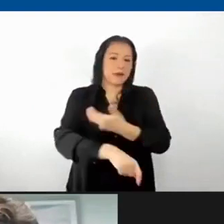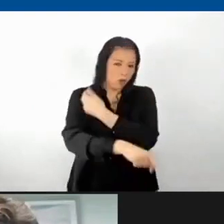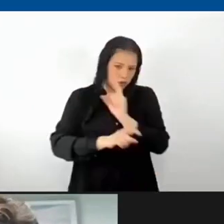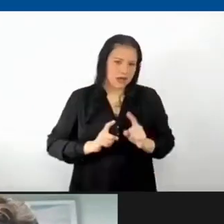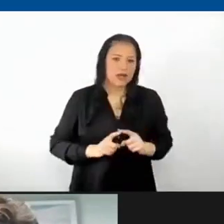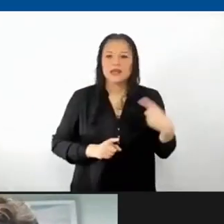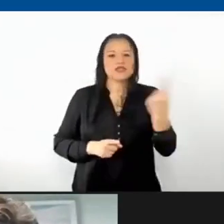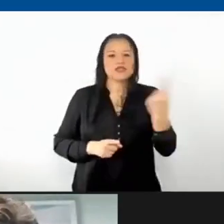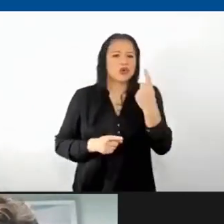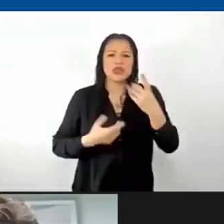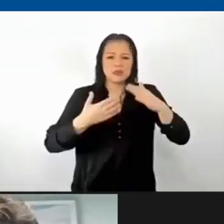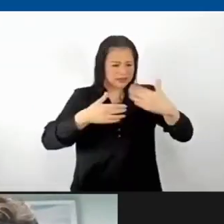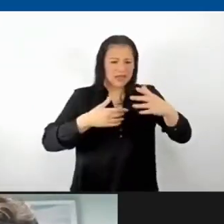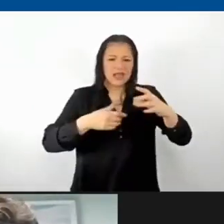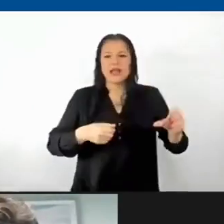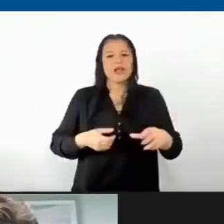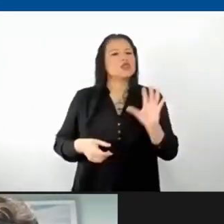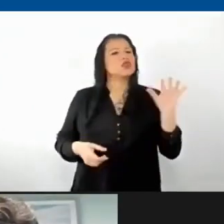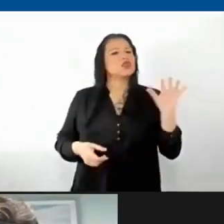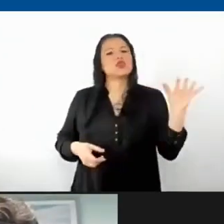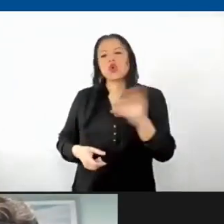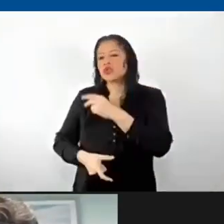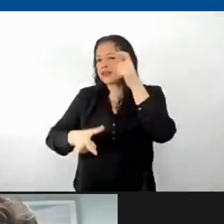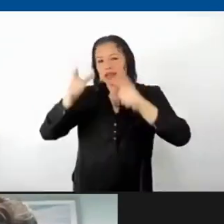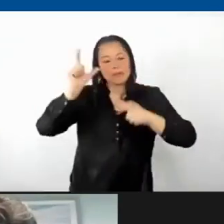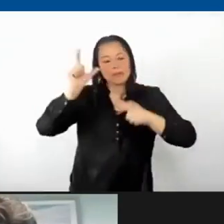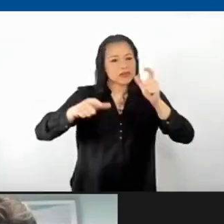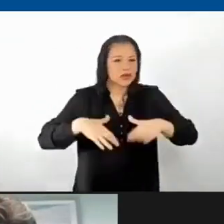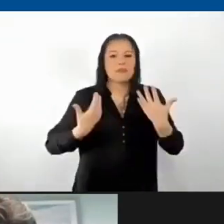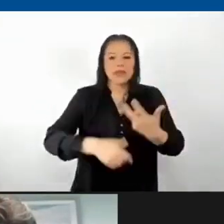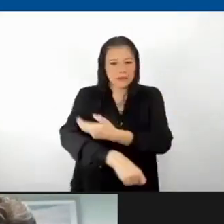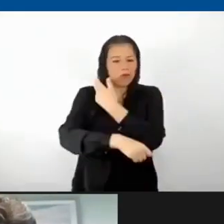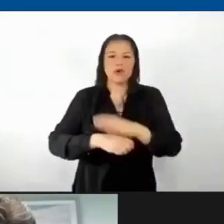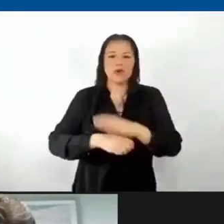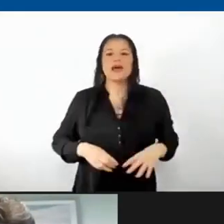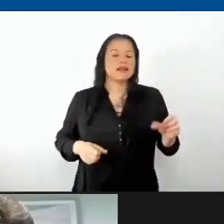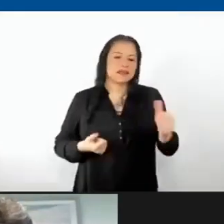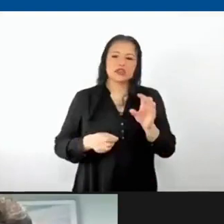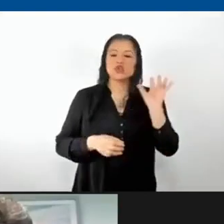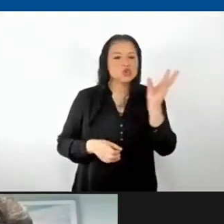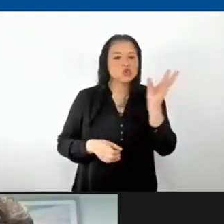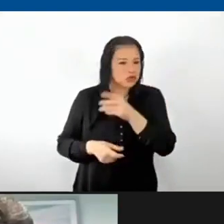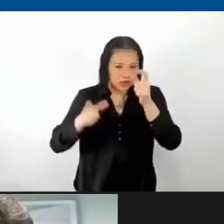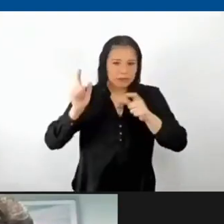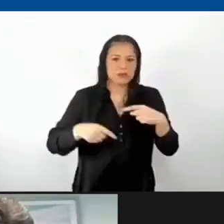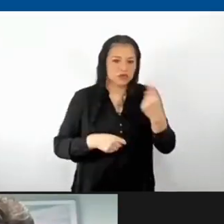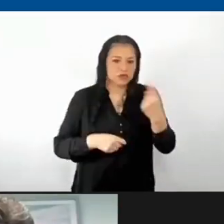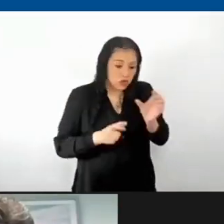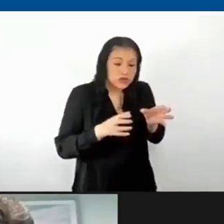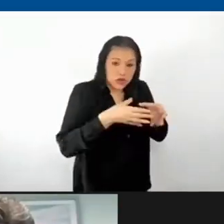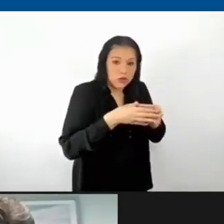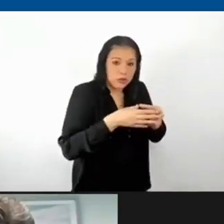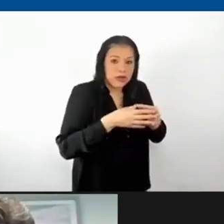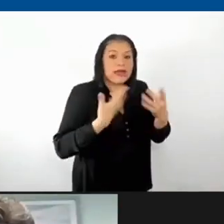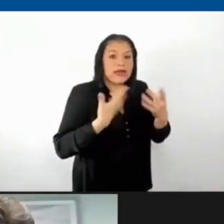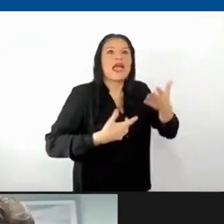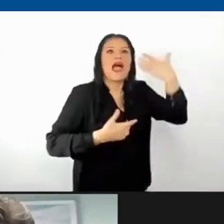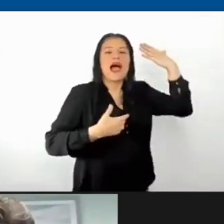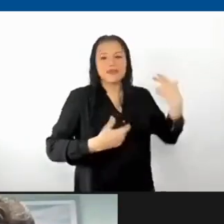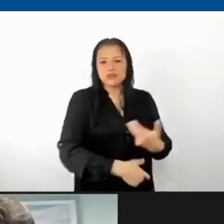De allí para adelante, no hay ninguna contraindicación para que una persona se pueda vacunar. Porque recordemos, esta no es